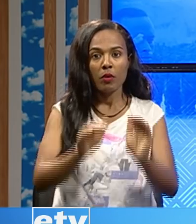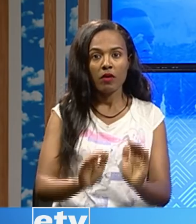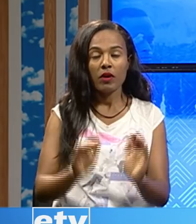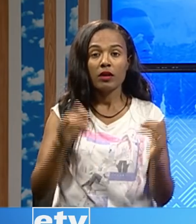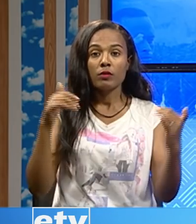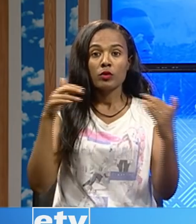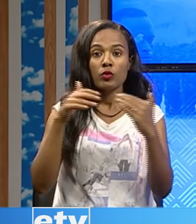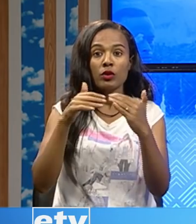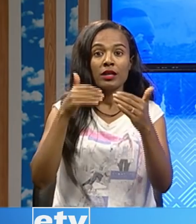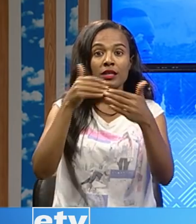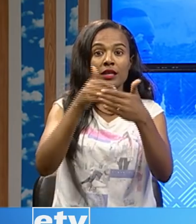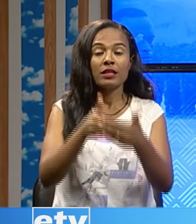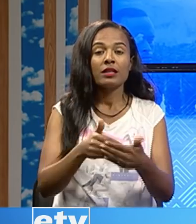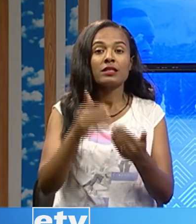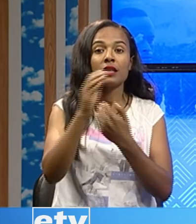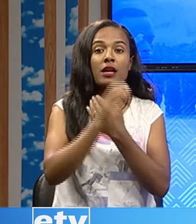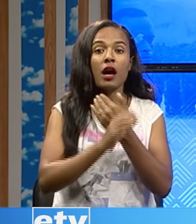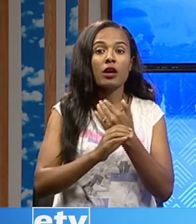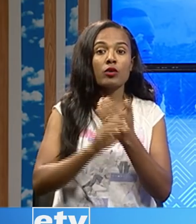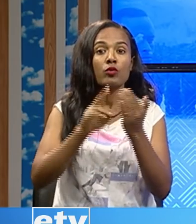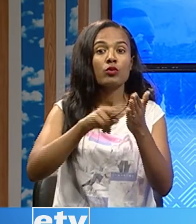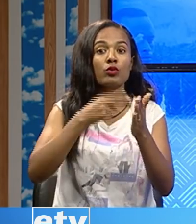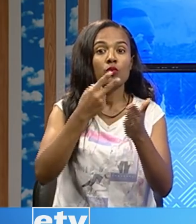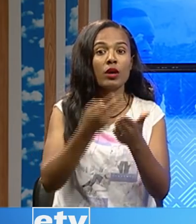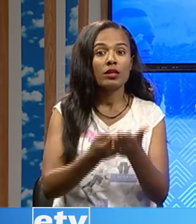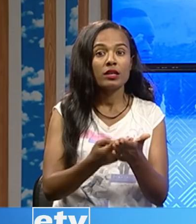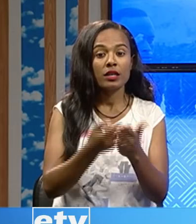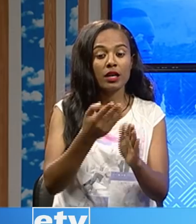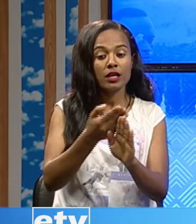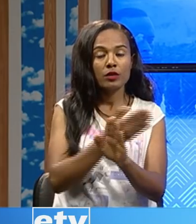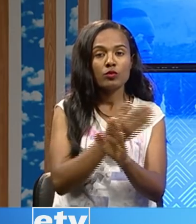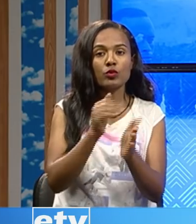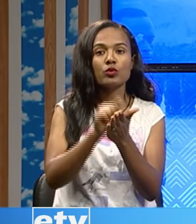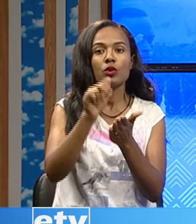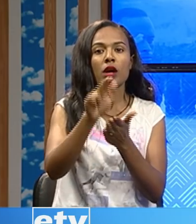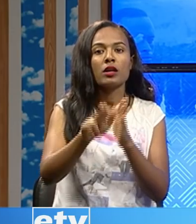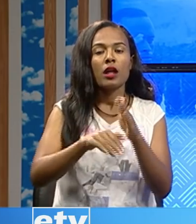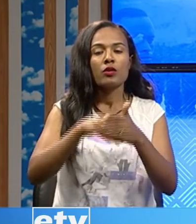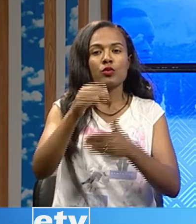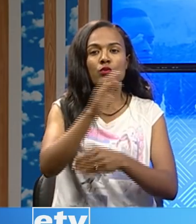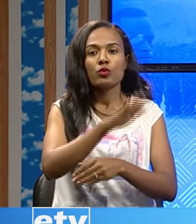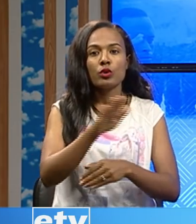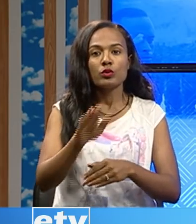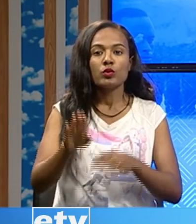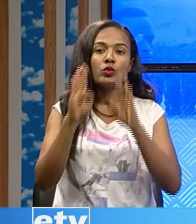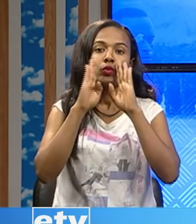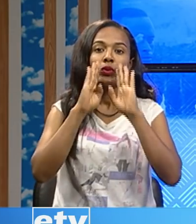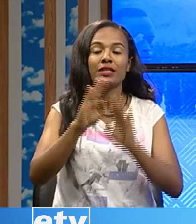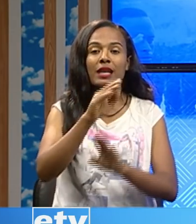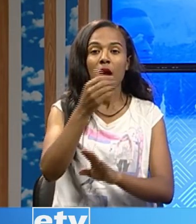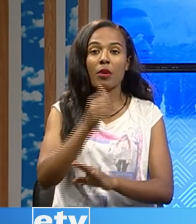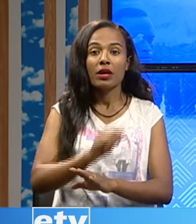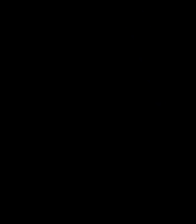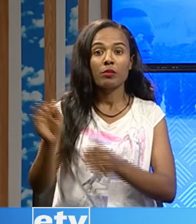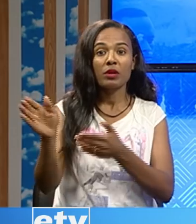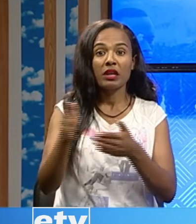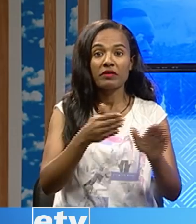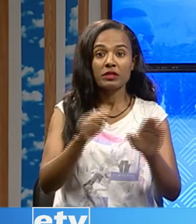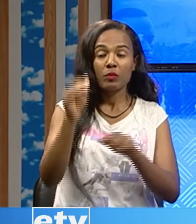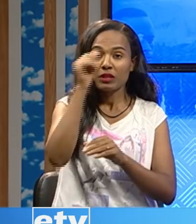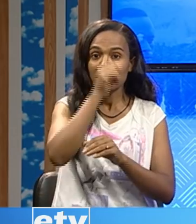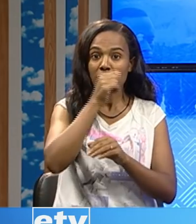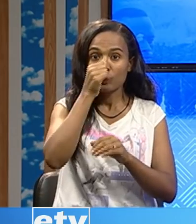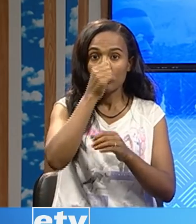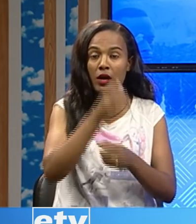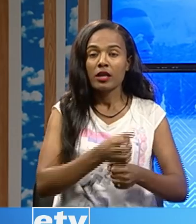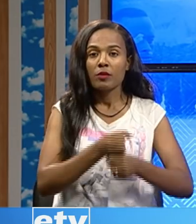ለጦርነት የደረሰ ለሀገሩ ሊዋደቅ የቀደምቶቹን አደራ ተወጥቶ ለልጆቹ የሰላም አየር የሚናፈስባትን ኢትዮጵያ